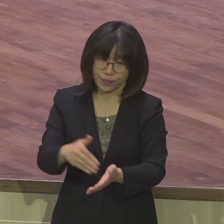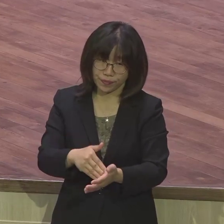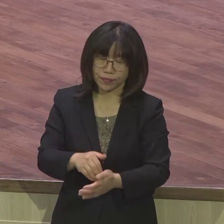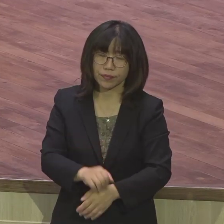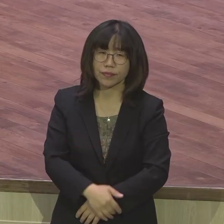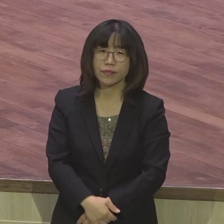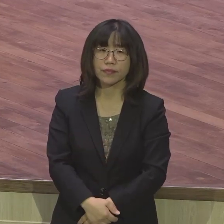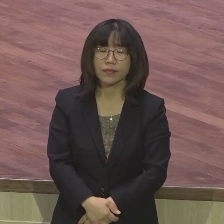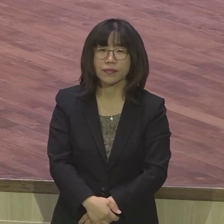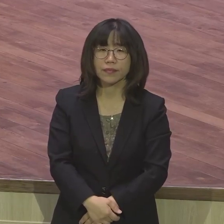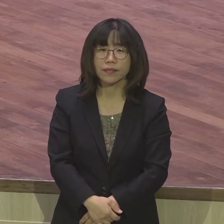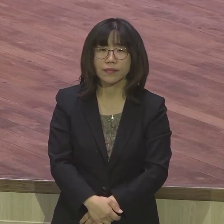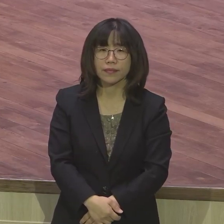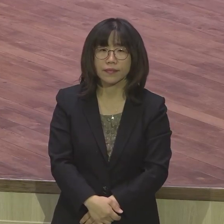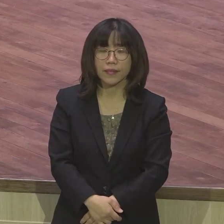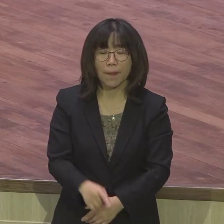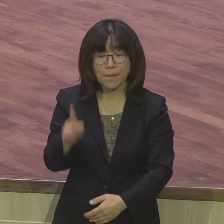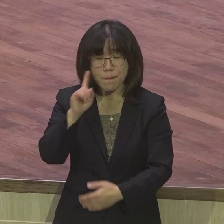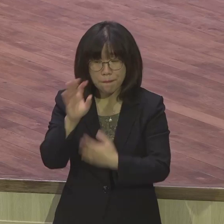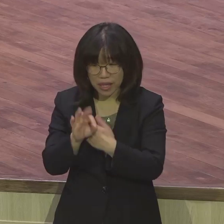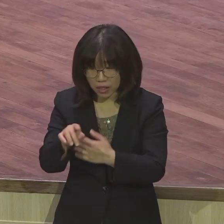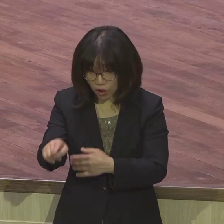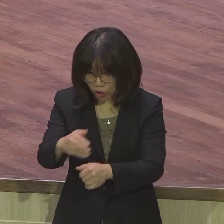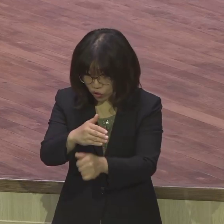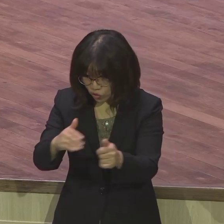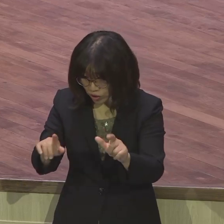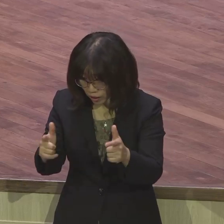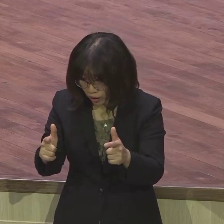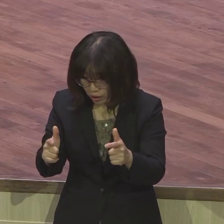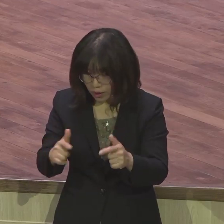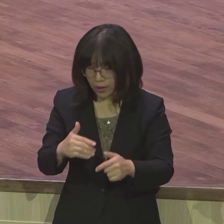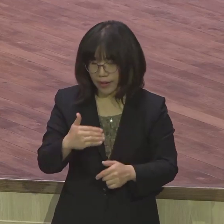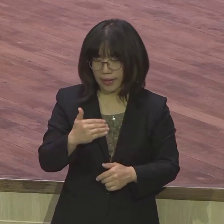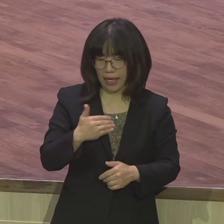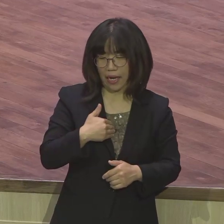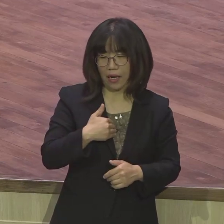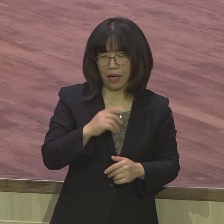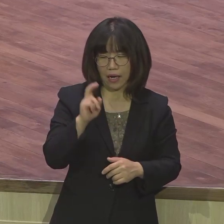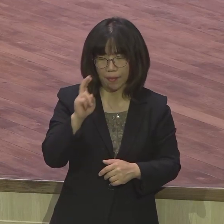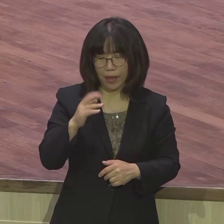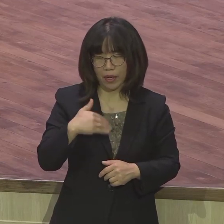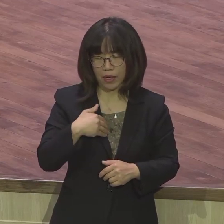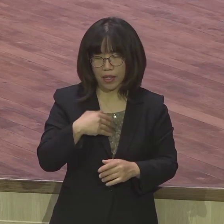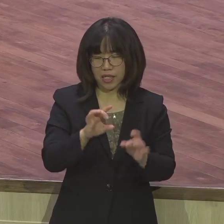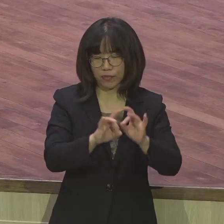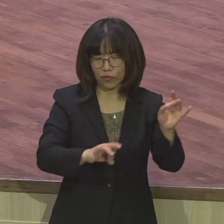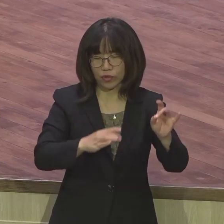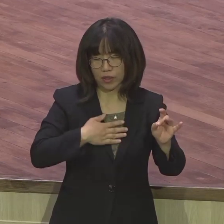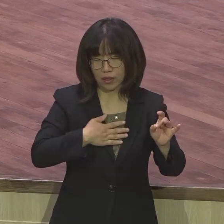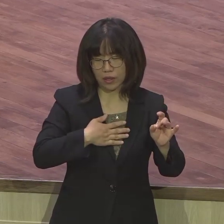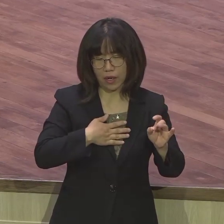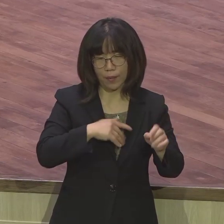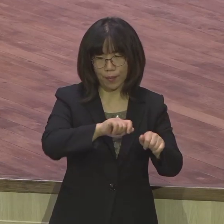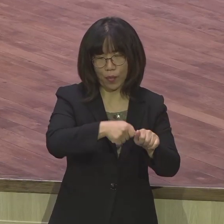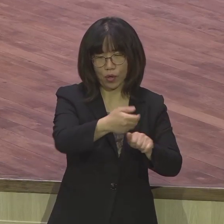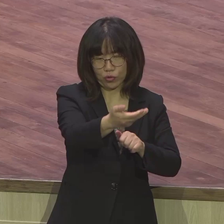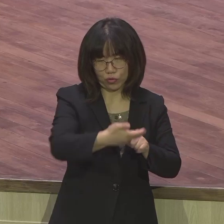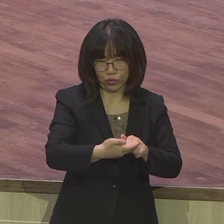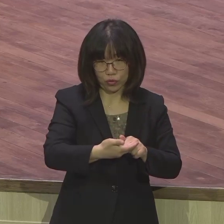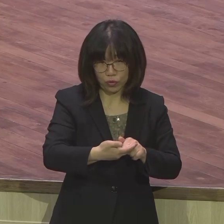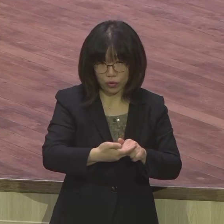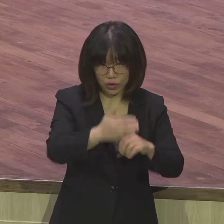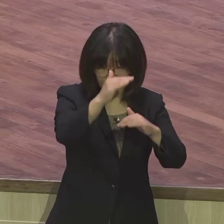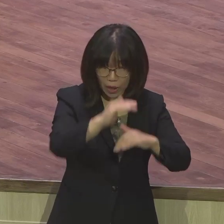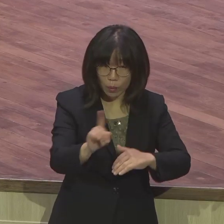생명과 같게 하리라. 그렇지 아니하면 신들이 내게 벌유의 벌을 내림이 마땅한지라. 이 말이 무슨